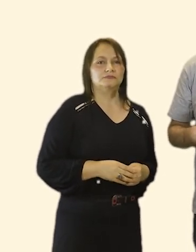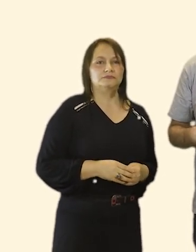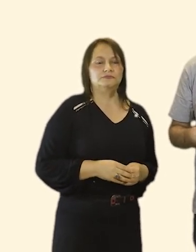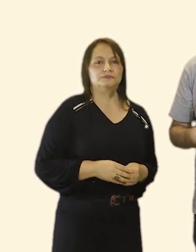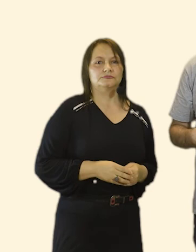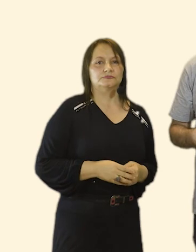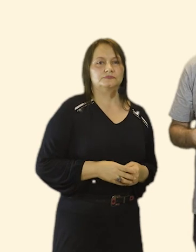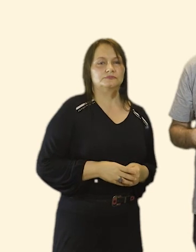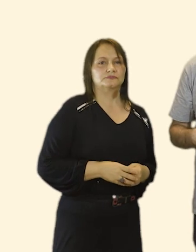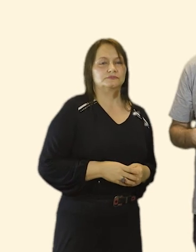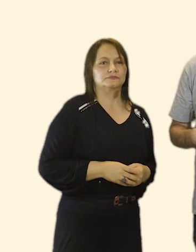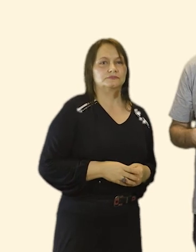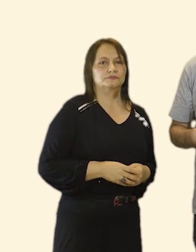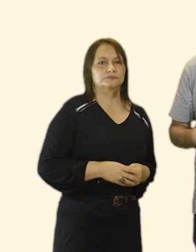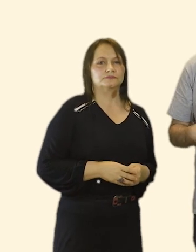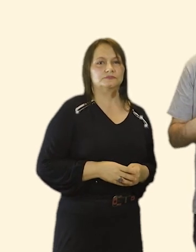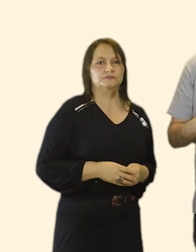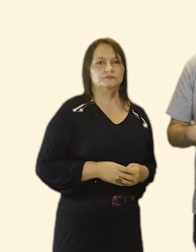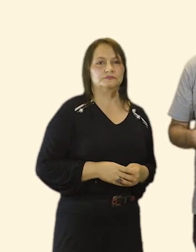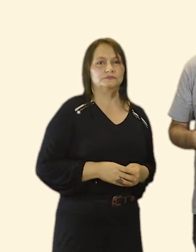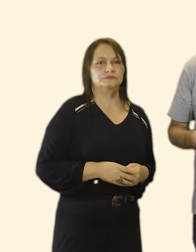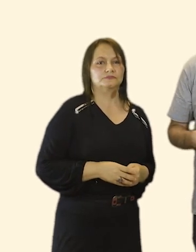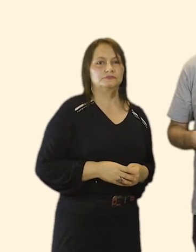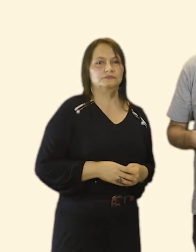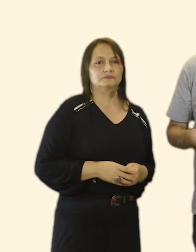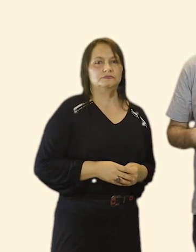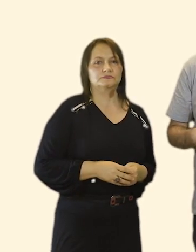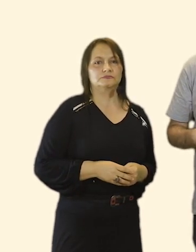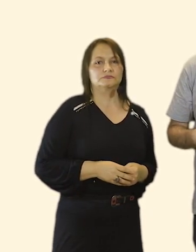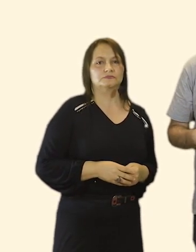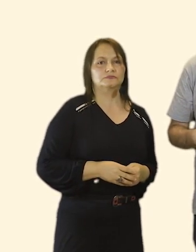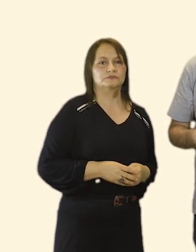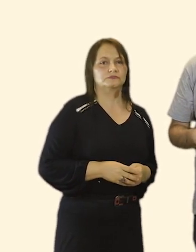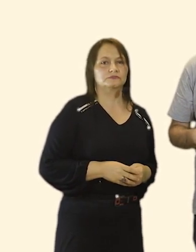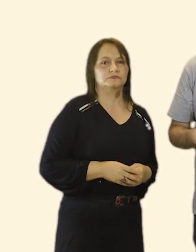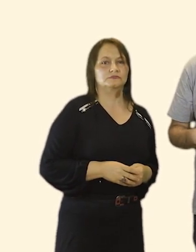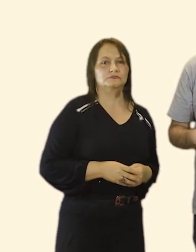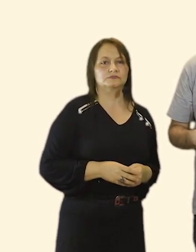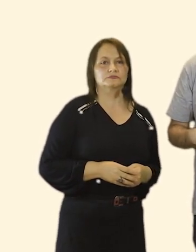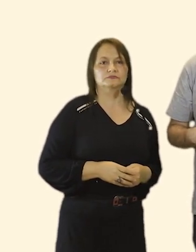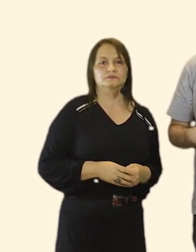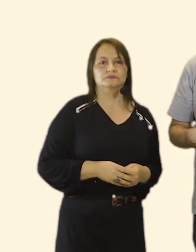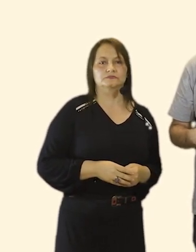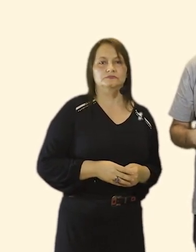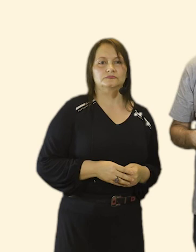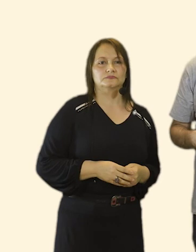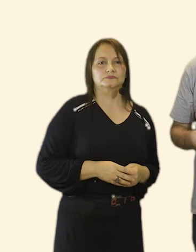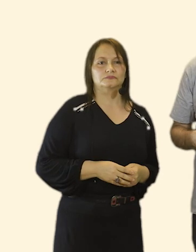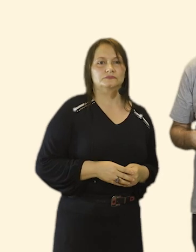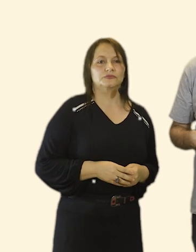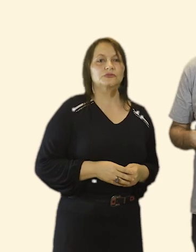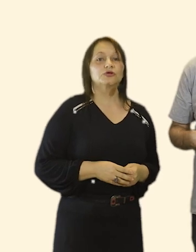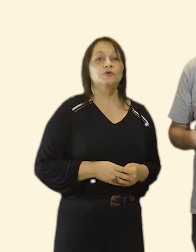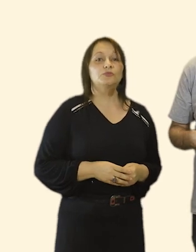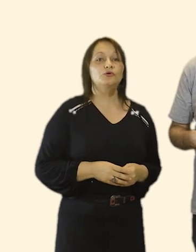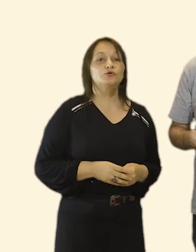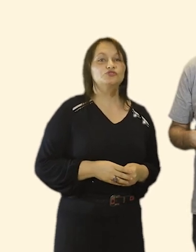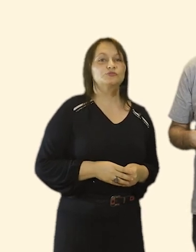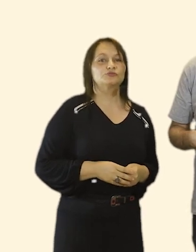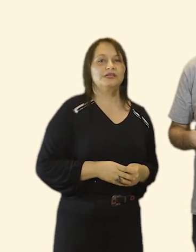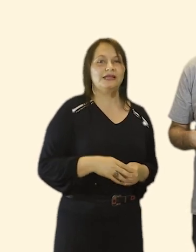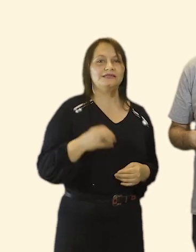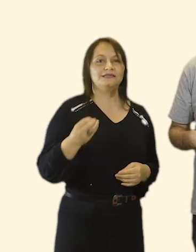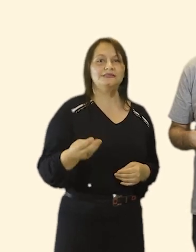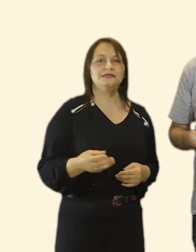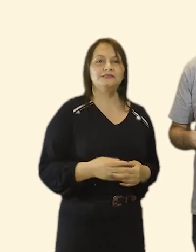Já na letra C, a resposta correta seria essa. Books are better than movies. Por